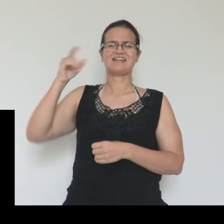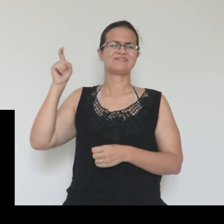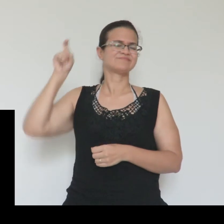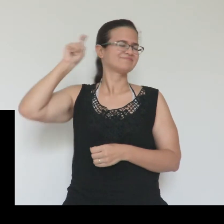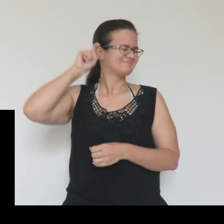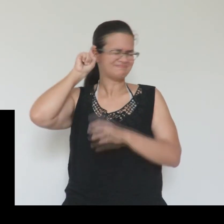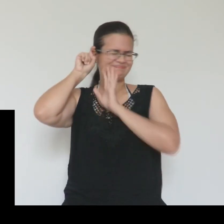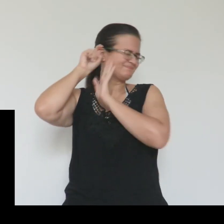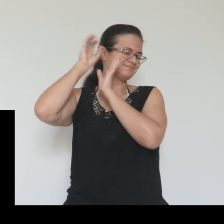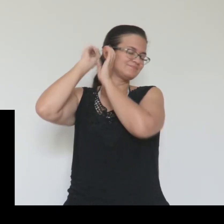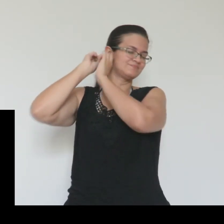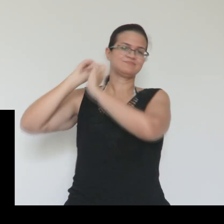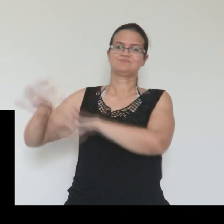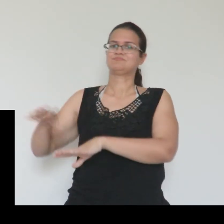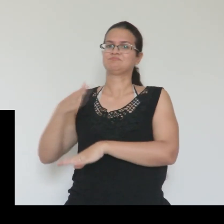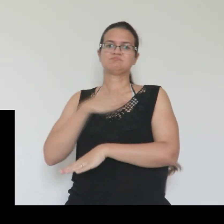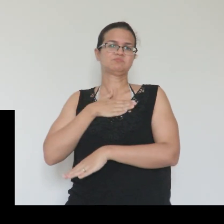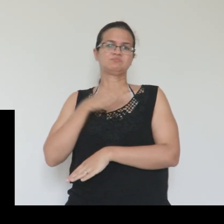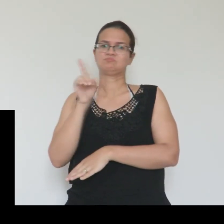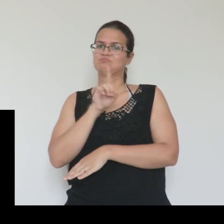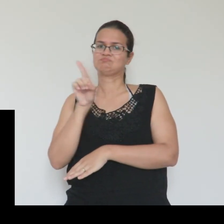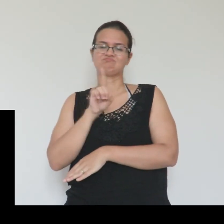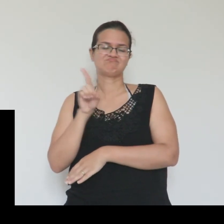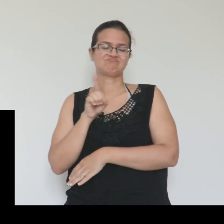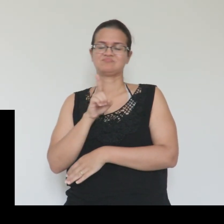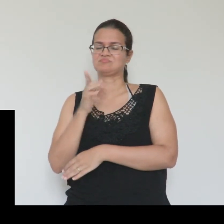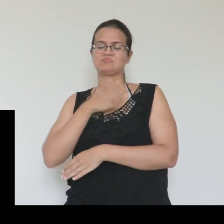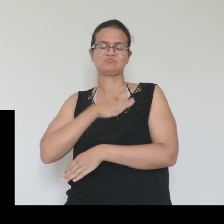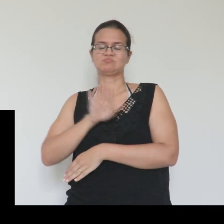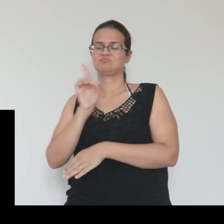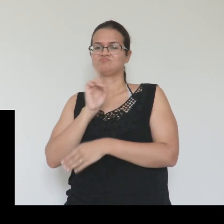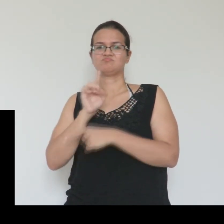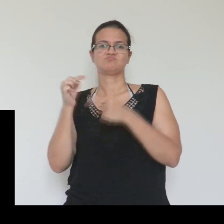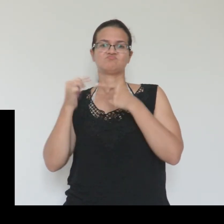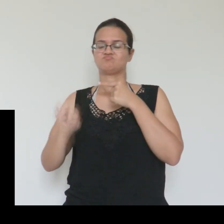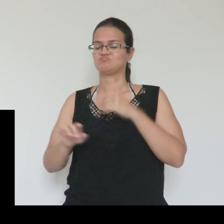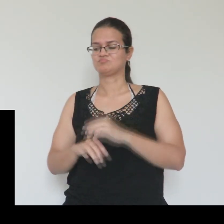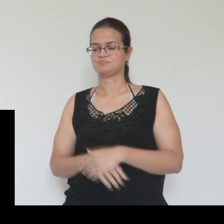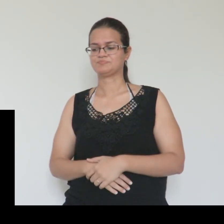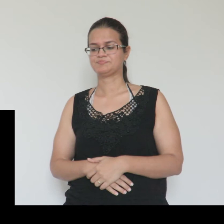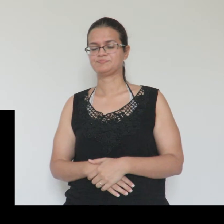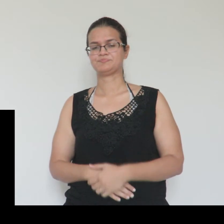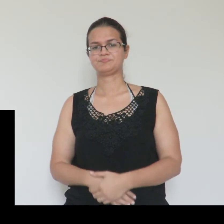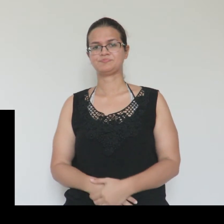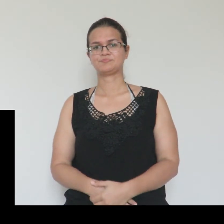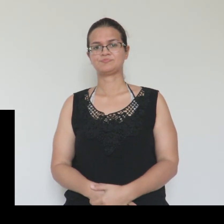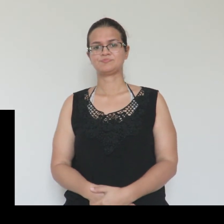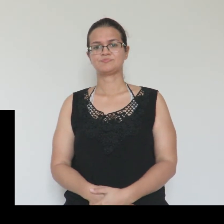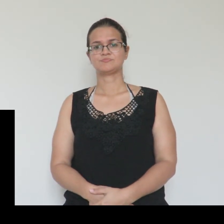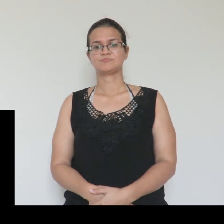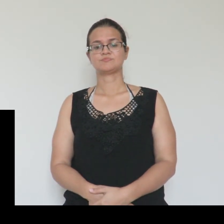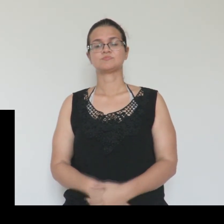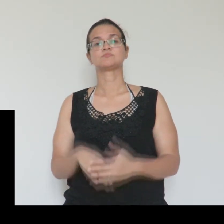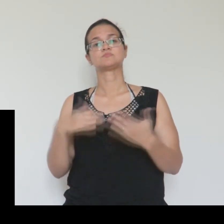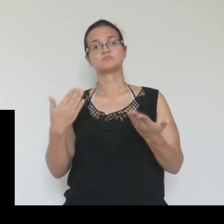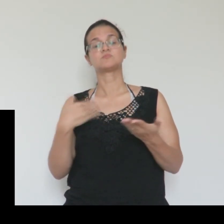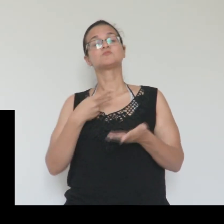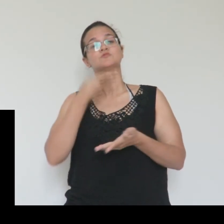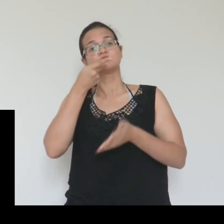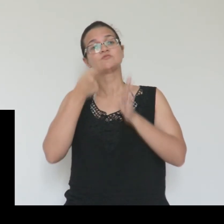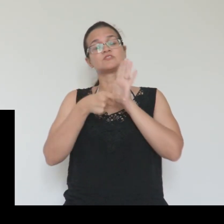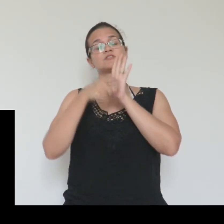Então, como eu disse antes para vocês, a língua de sinais não possui artigos, né? E os verbos são apresentados todos